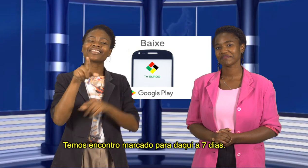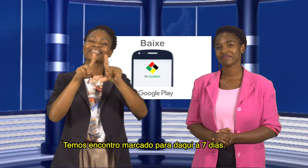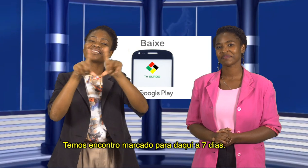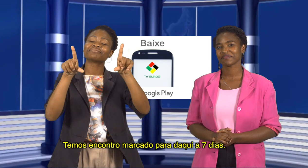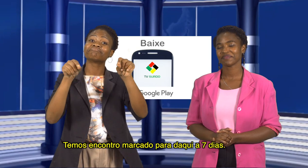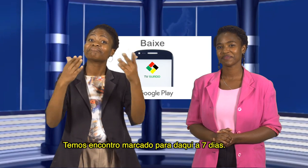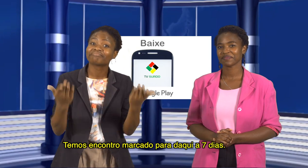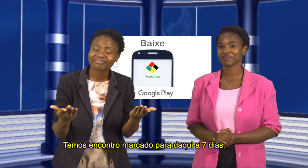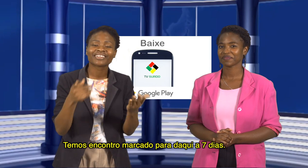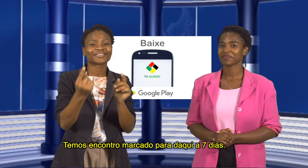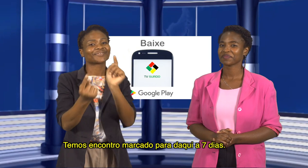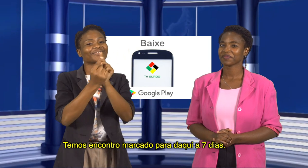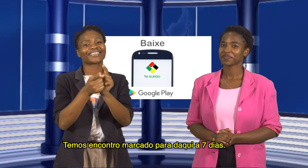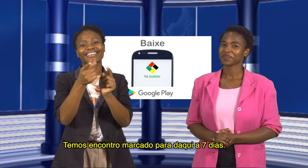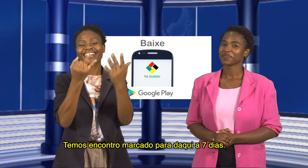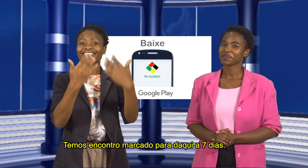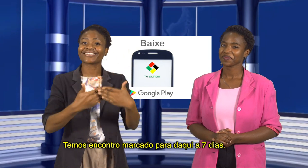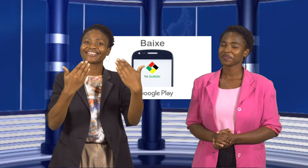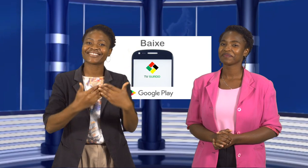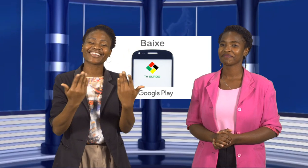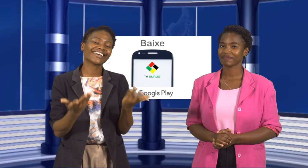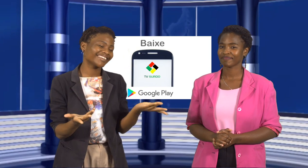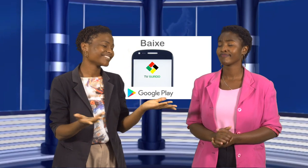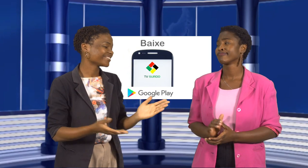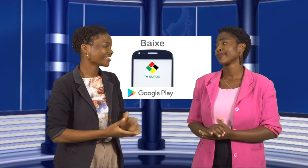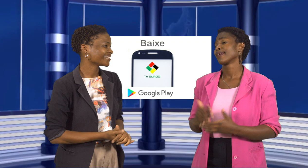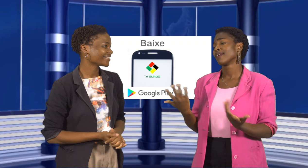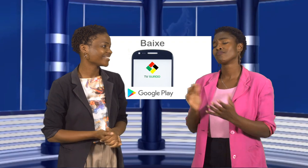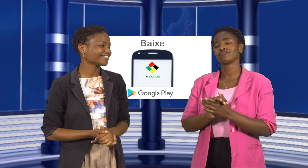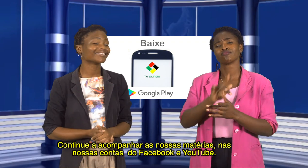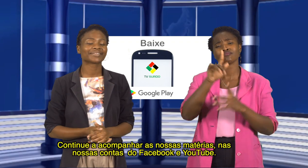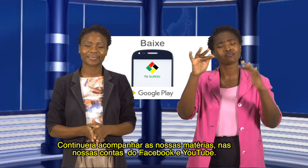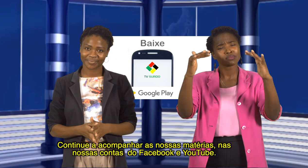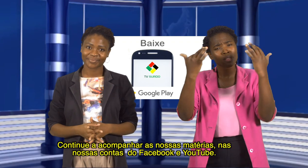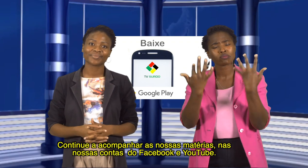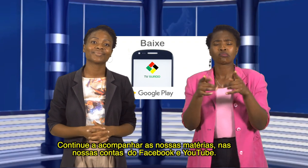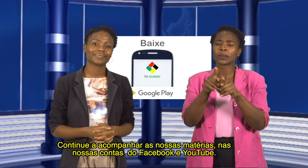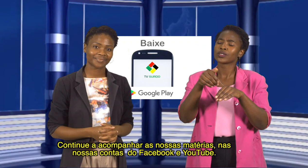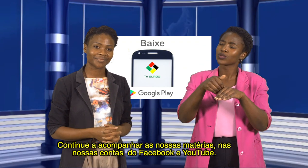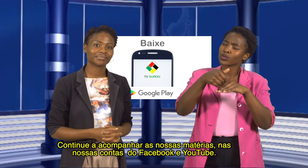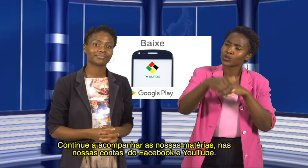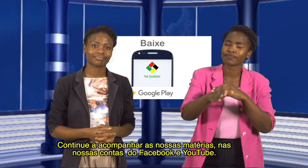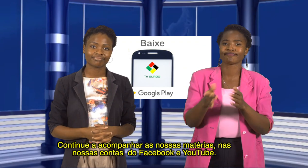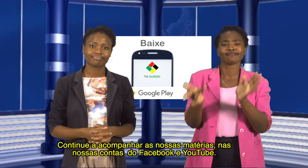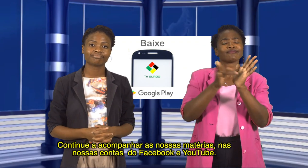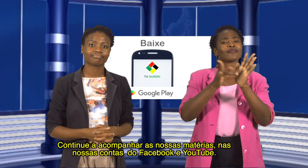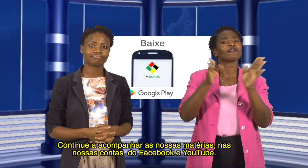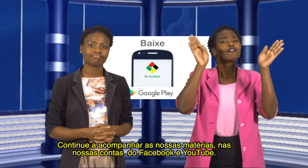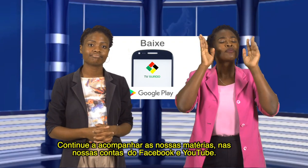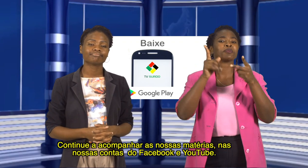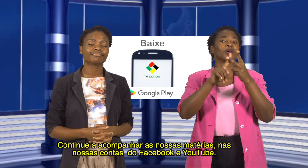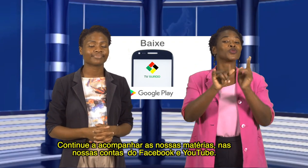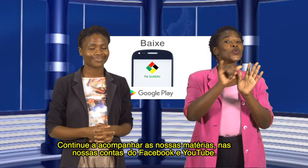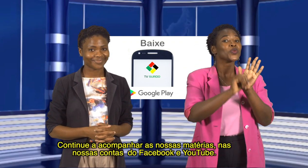Temos um encontro Marcado Para daqui A sete dias Continue a acompanhar As nossas matérias